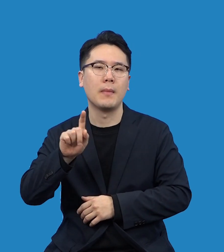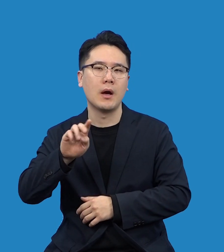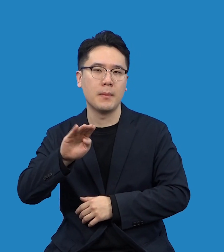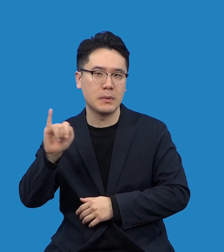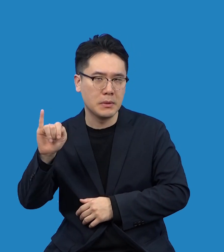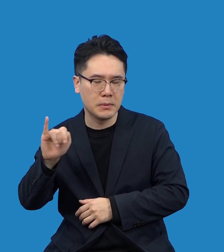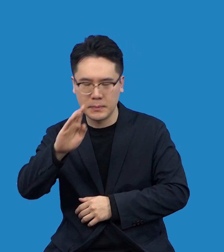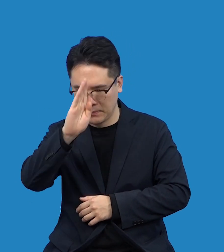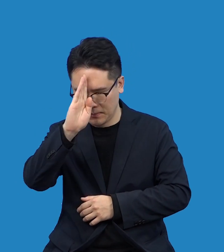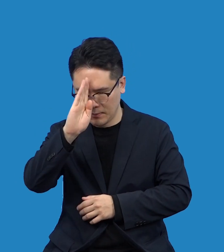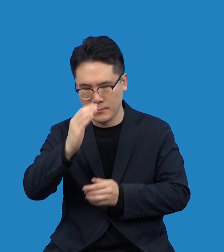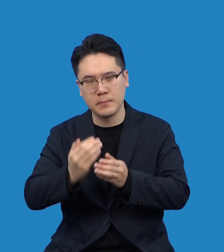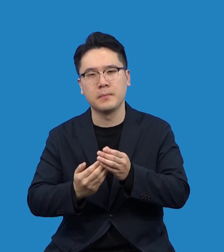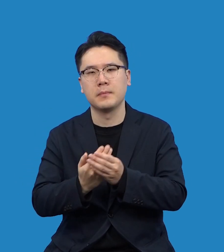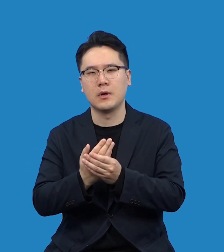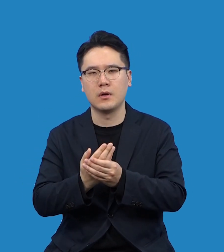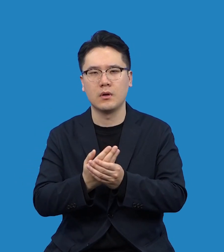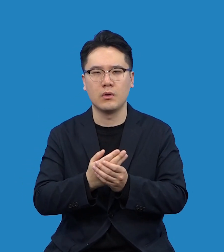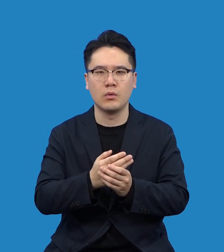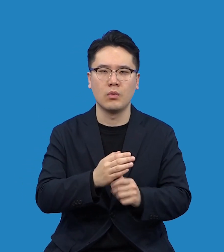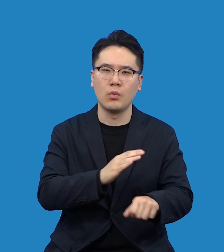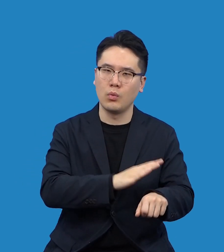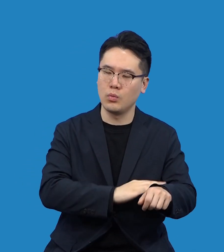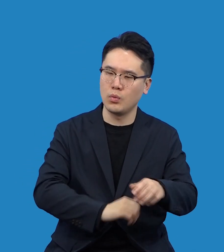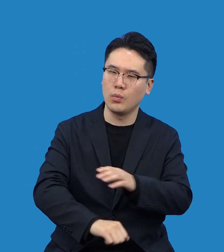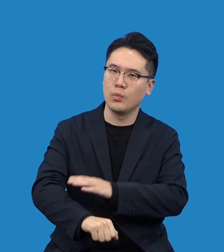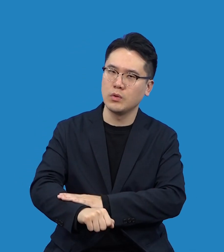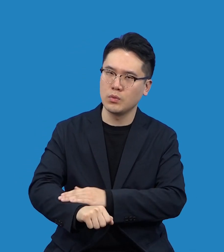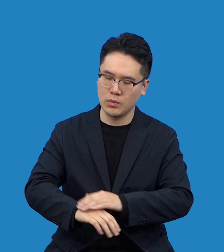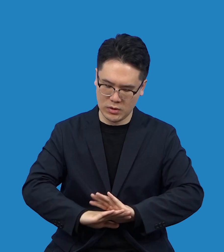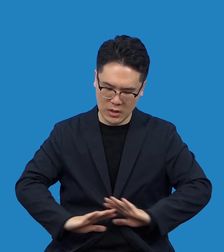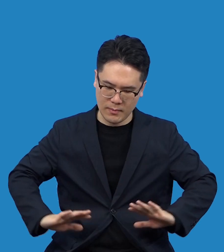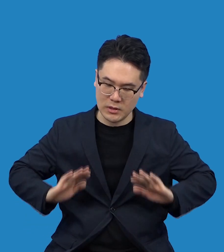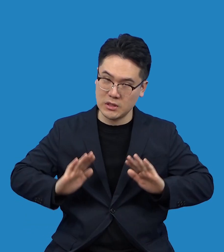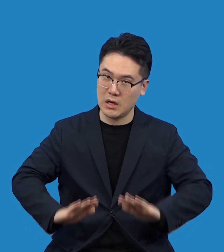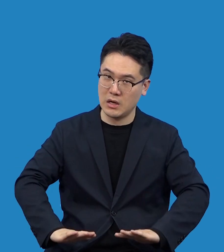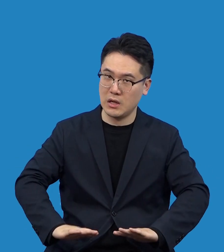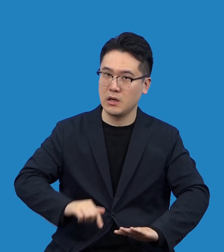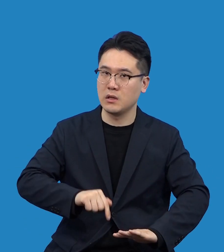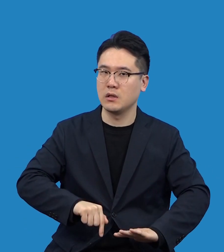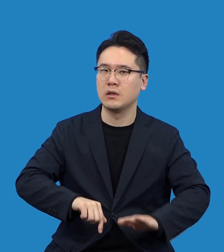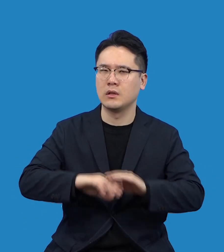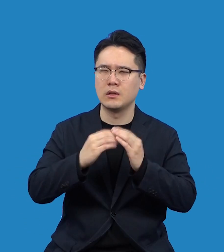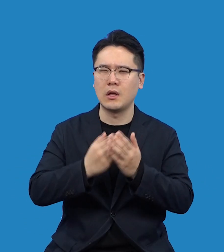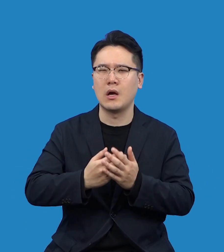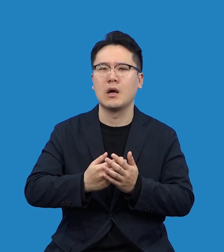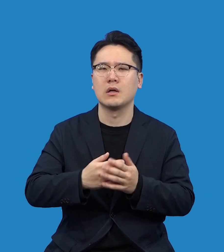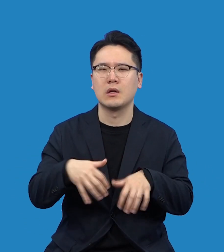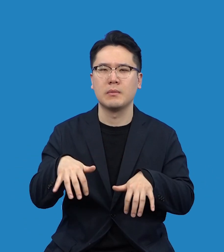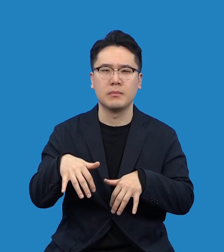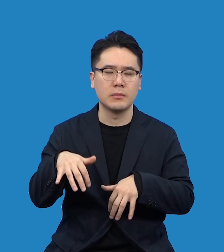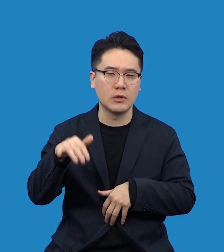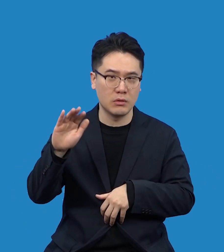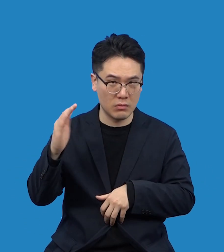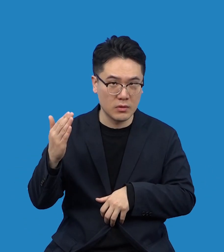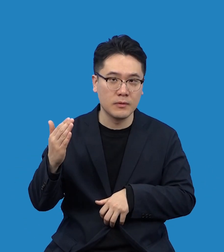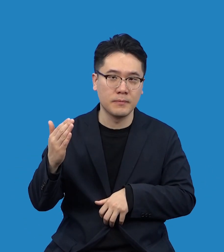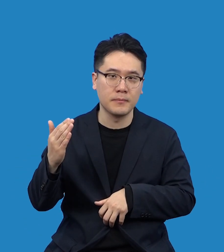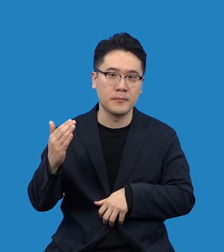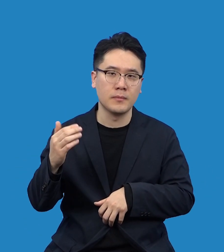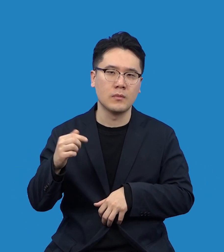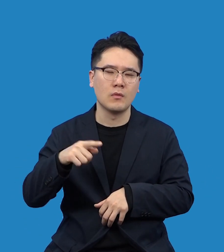오른쪽 왼쪽 하반신 그 다 걷지를 못해가 평생 이 그 양쪽 지팡이를